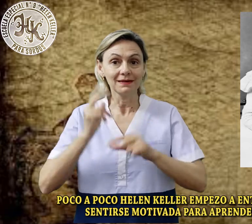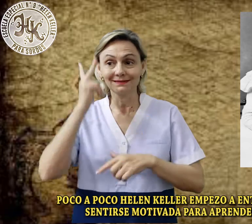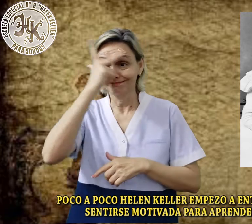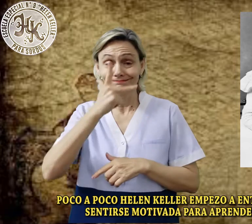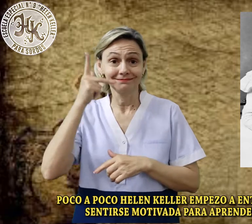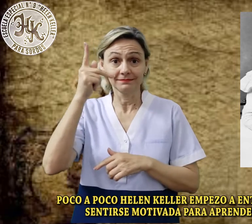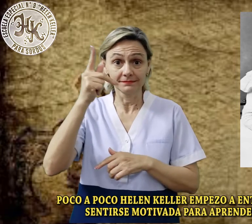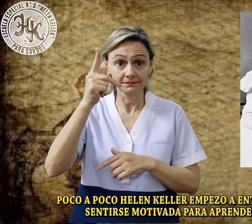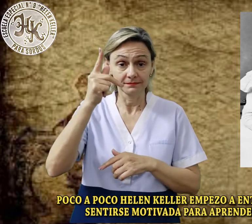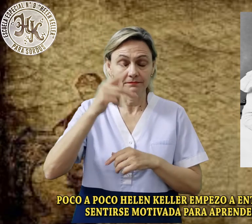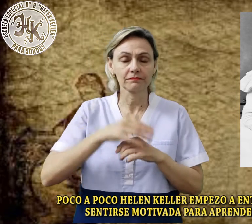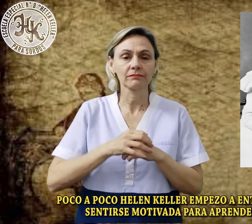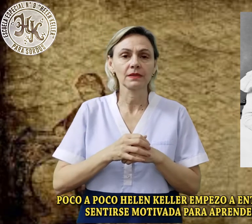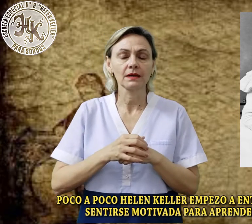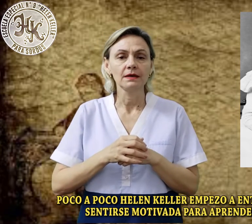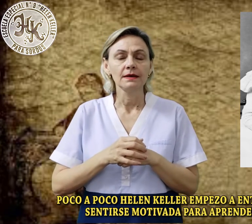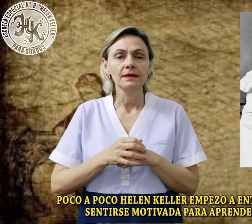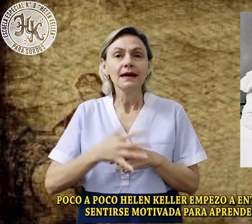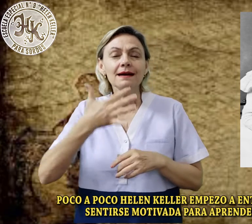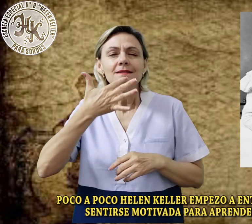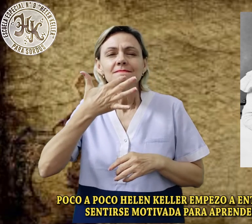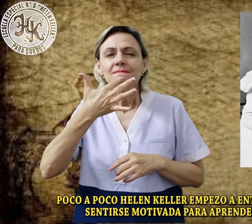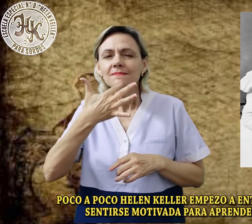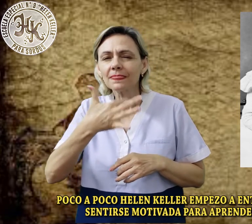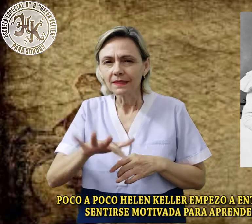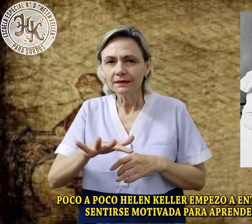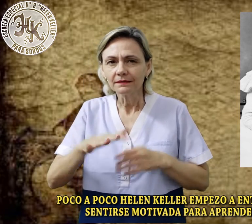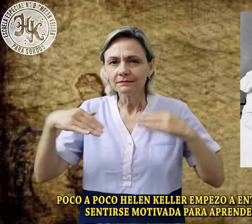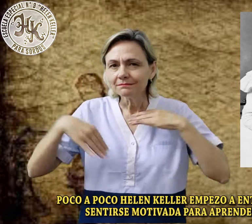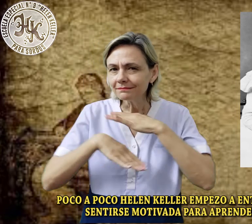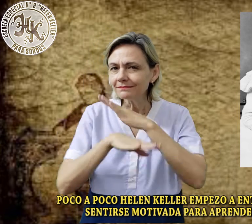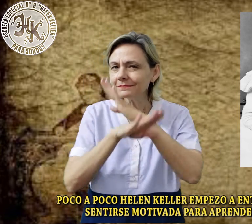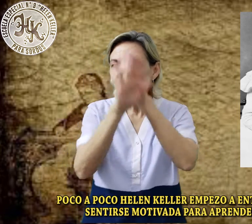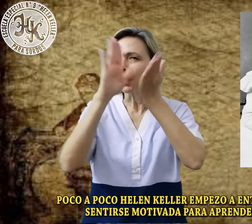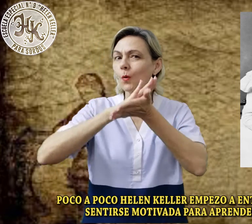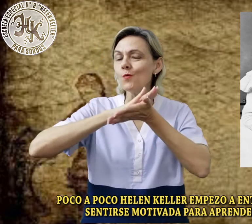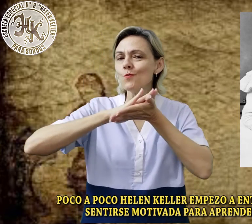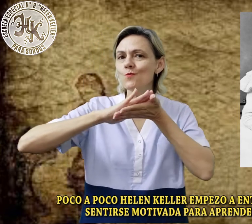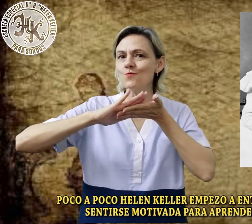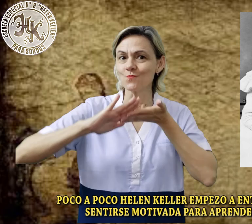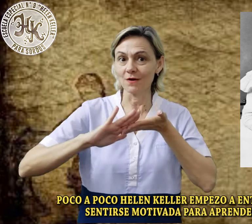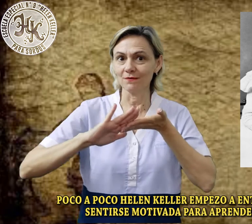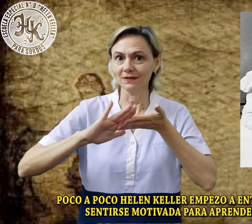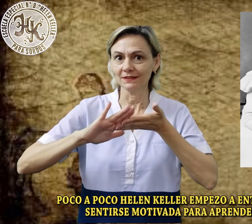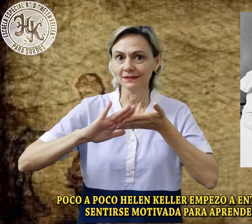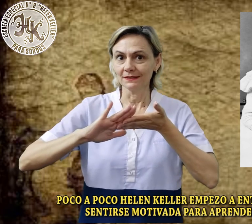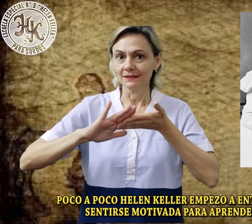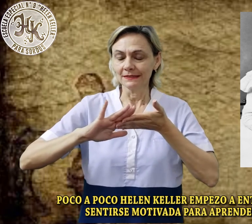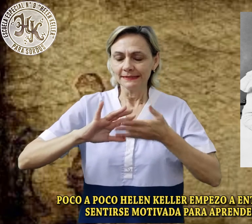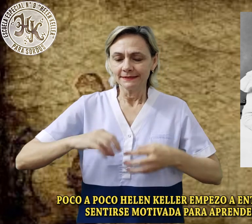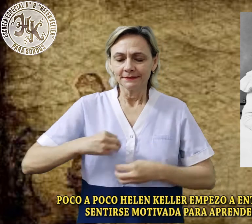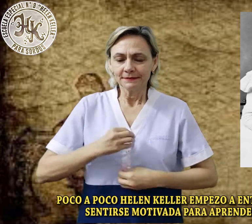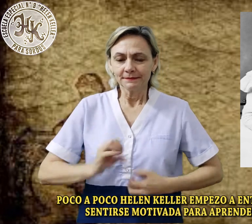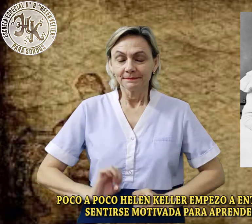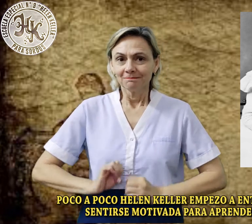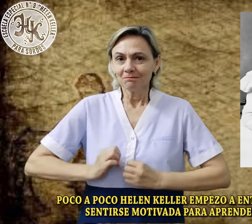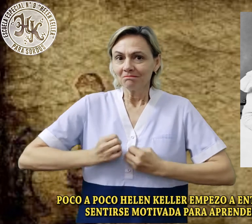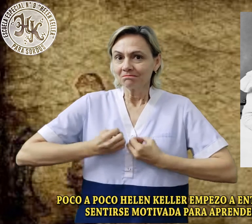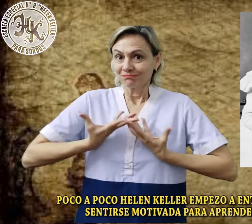Keller empezó a entender este lenguaje y a sentirse motivada para aprender